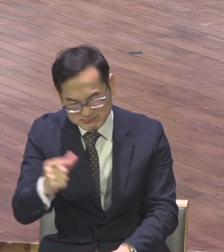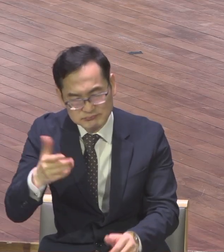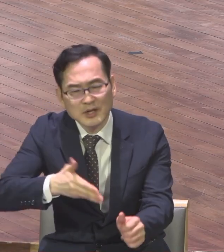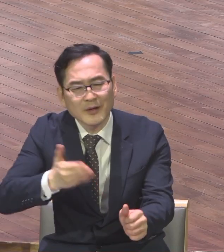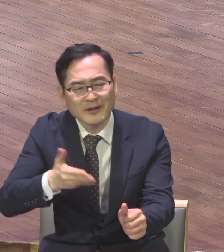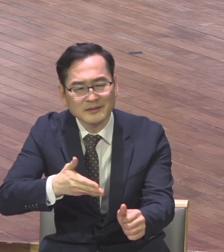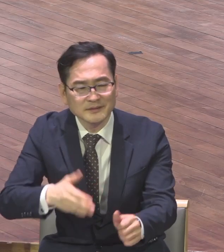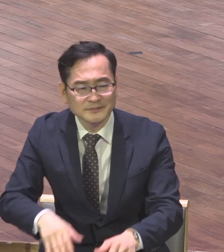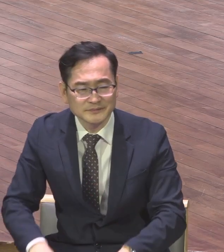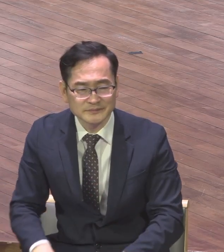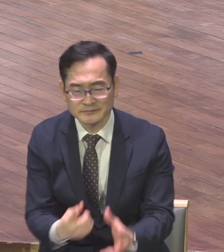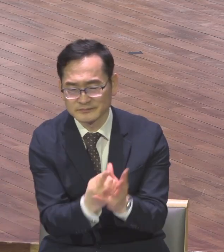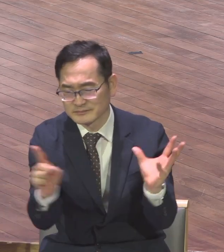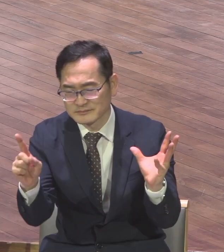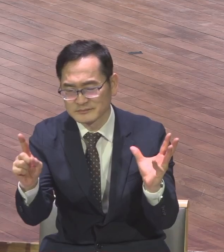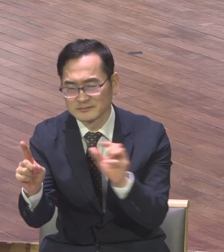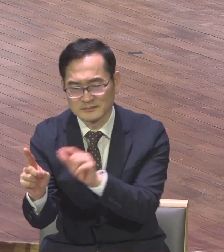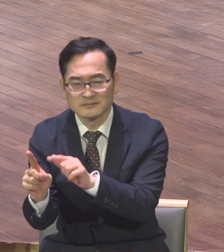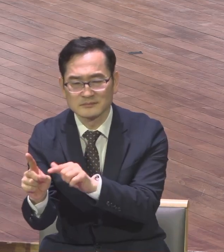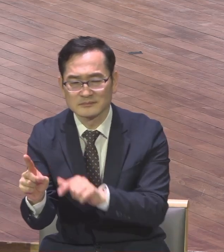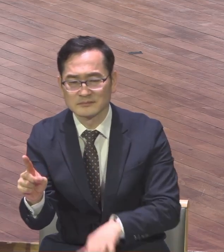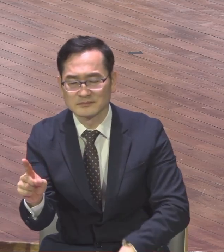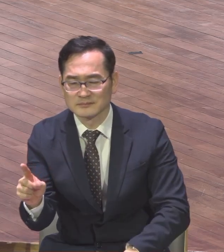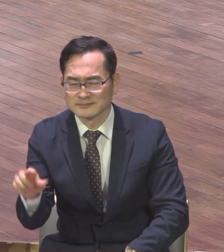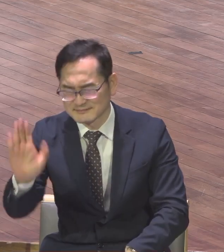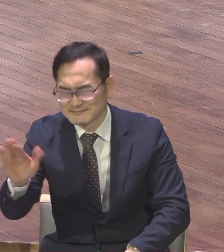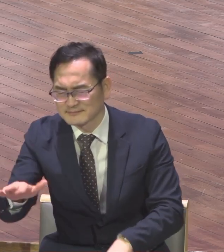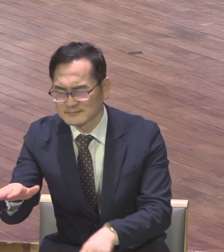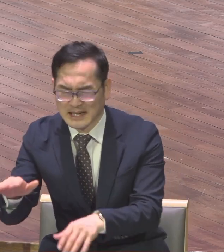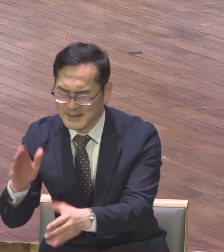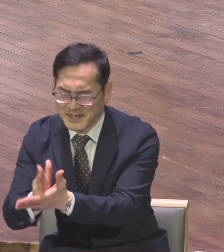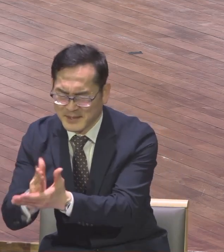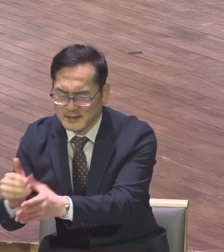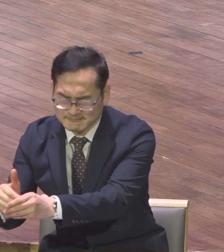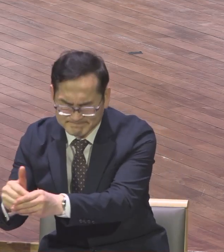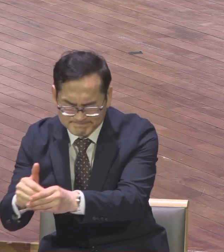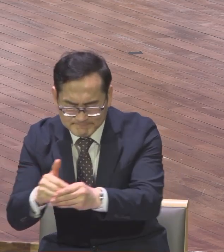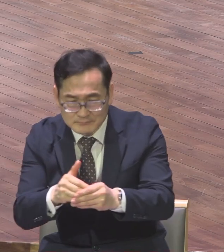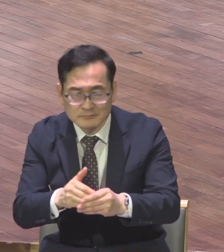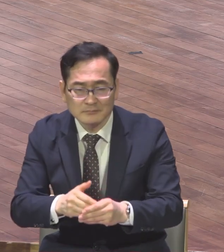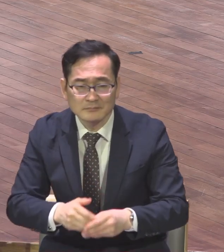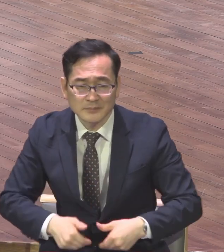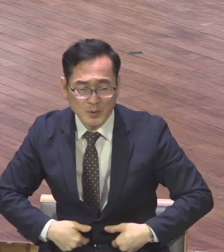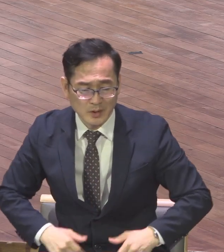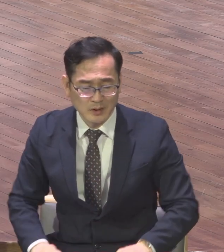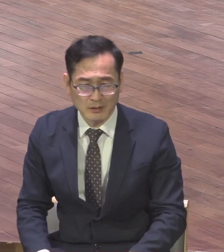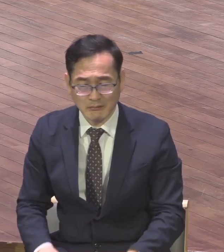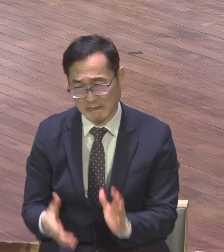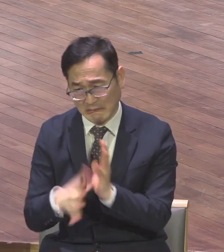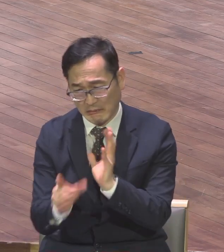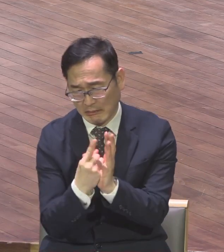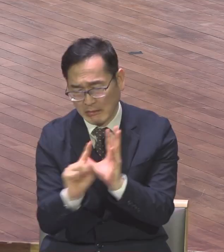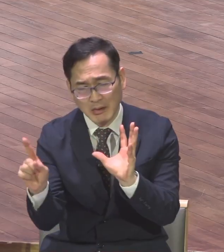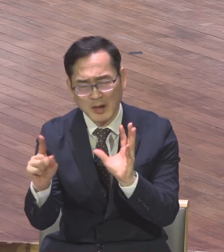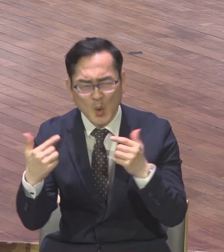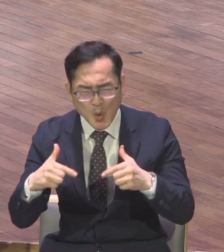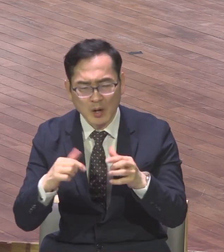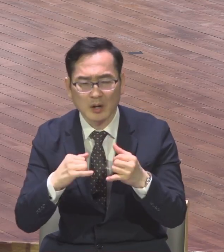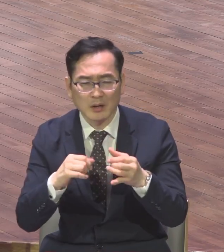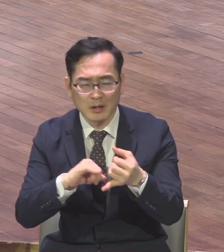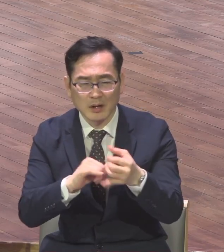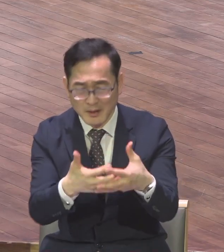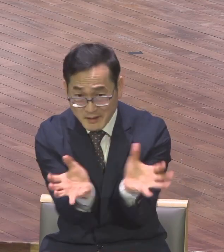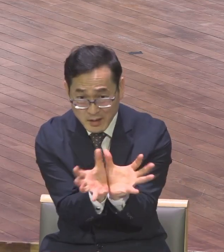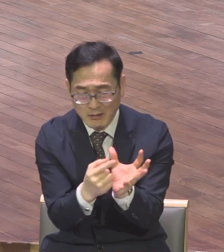게으른 자, 이탈한 자, 대열에서 이탈한 자, 삐딱해. 이 공동체